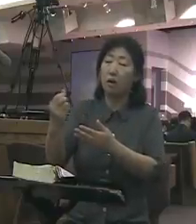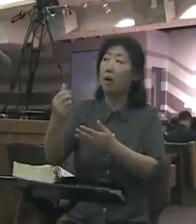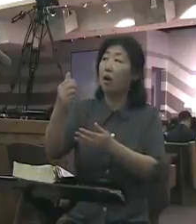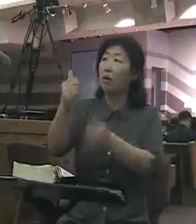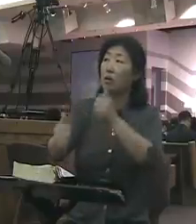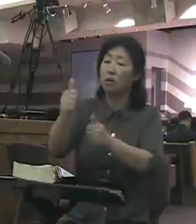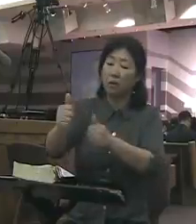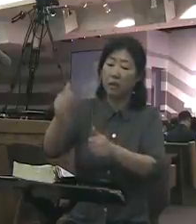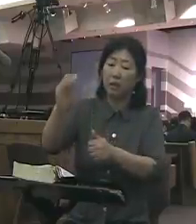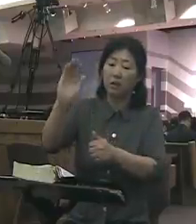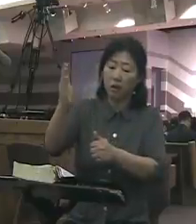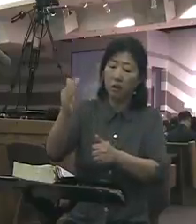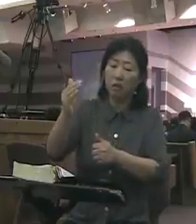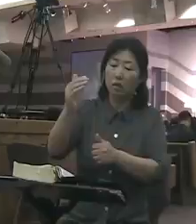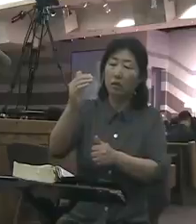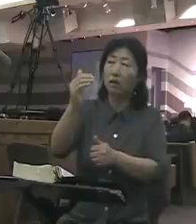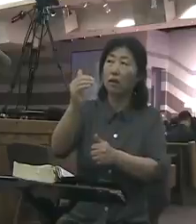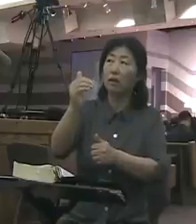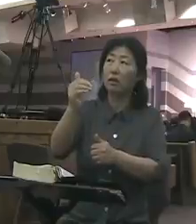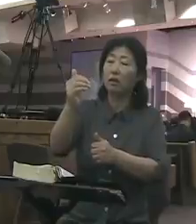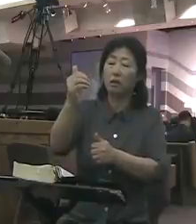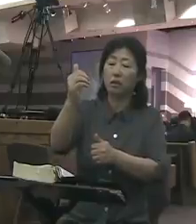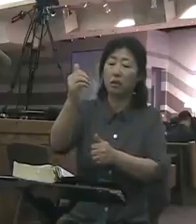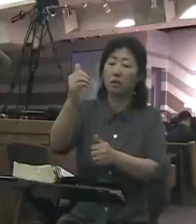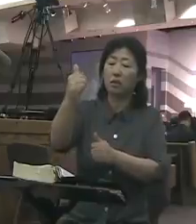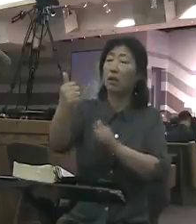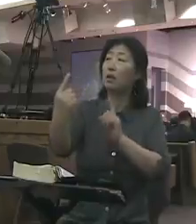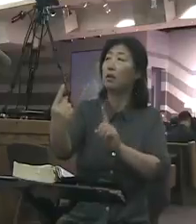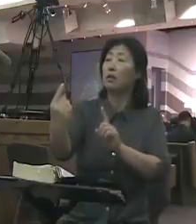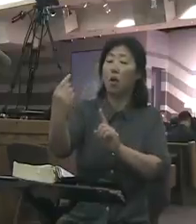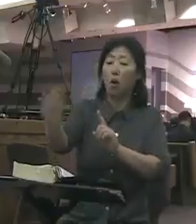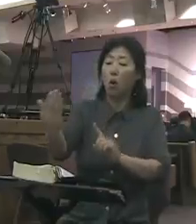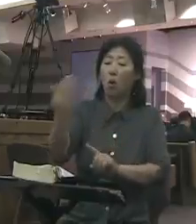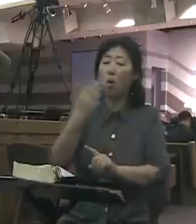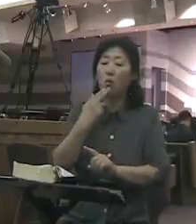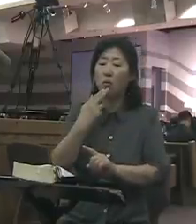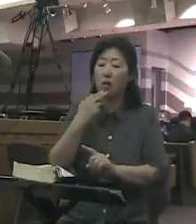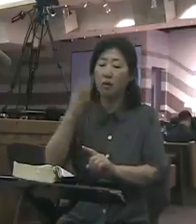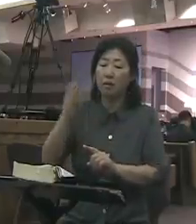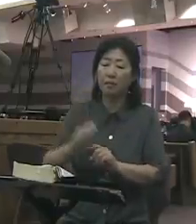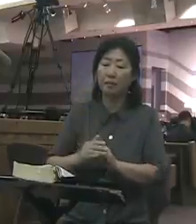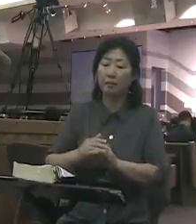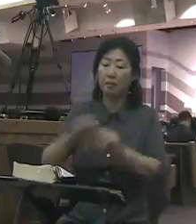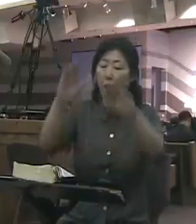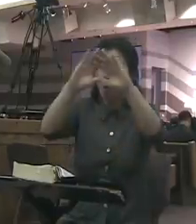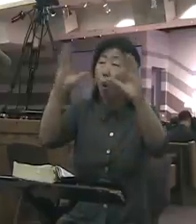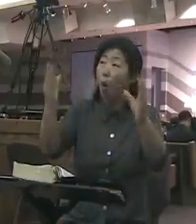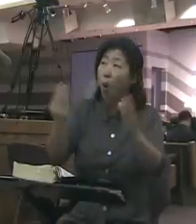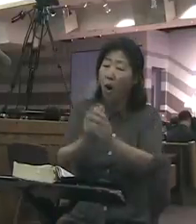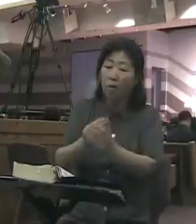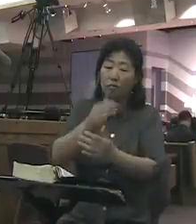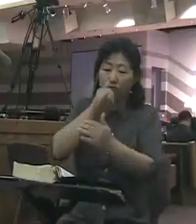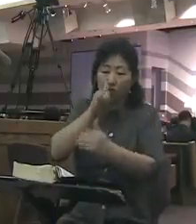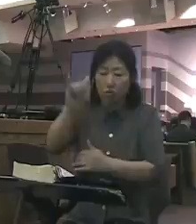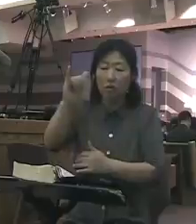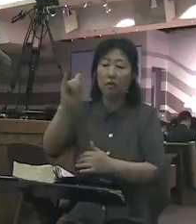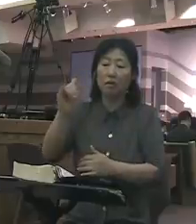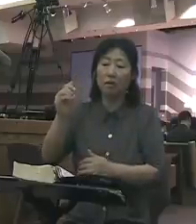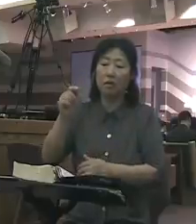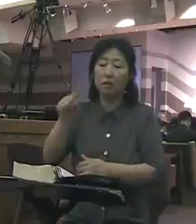대상은 없어야 된다는 것입니다. 그 모든 것이 아무리 훌륭한 것일지라도 주님과는